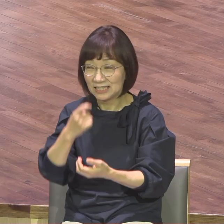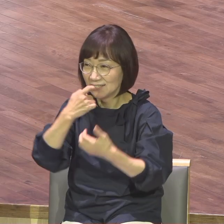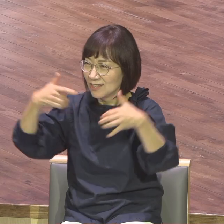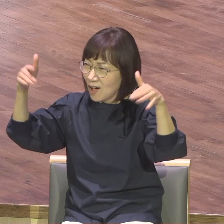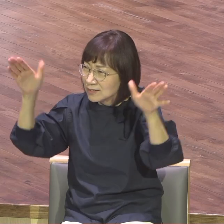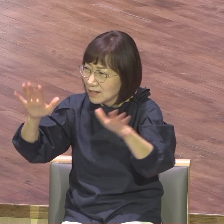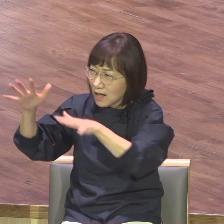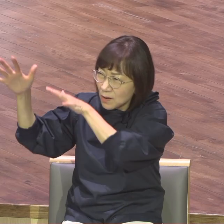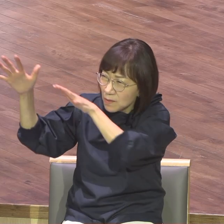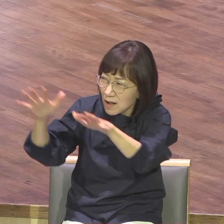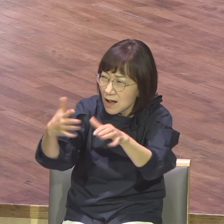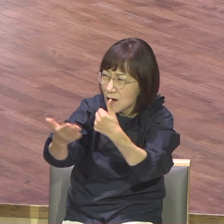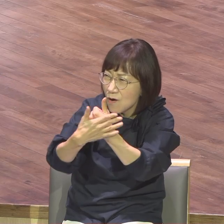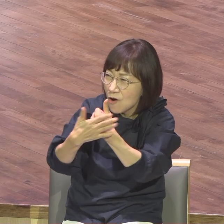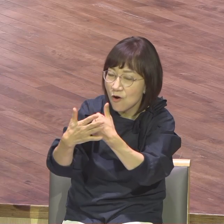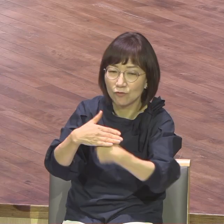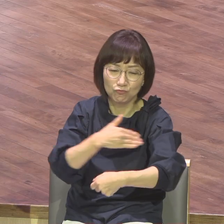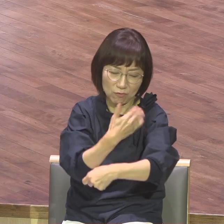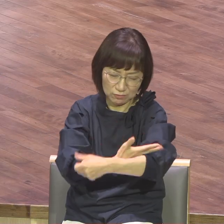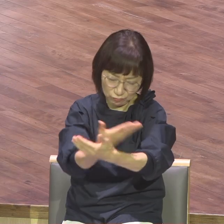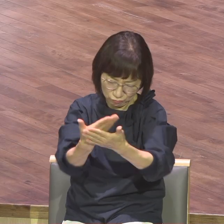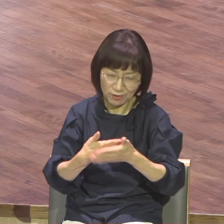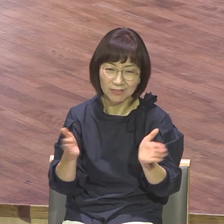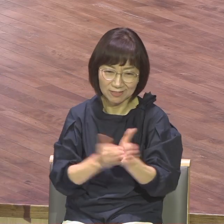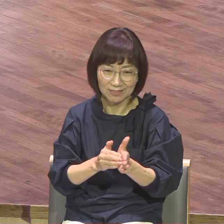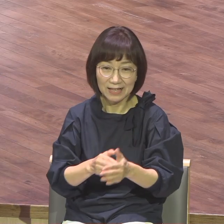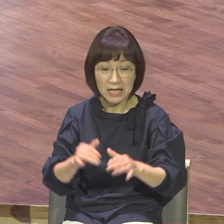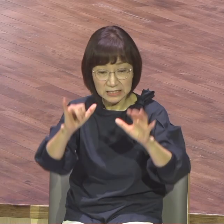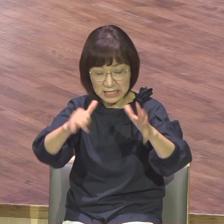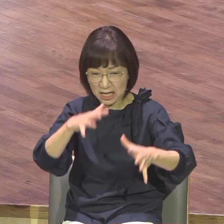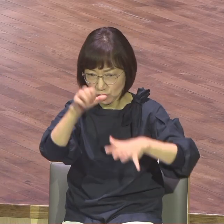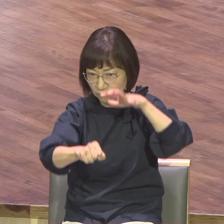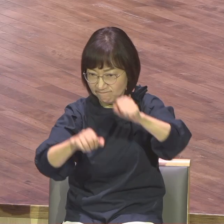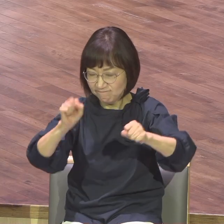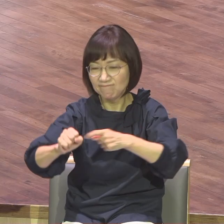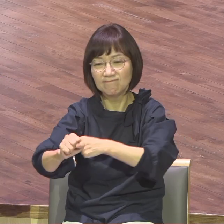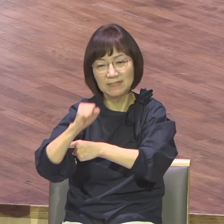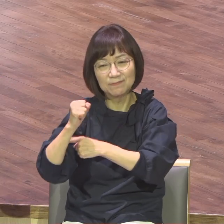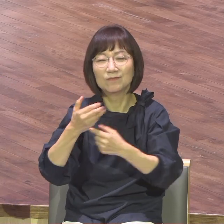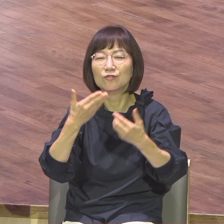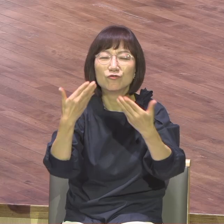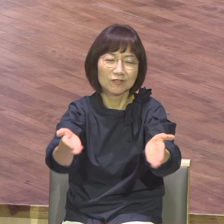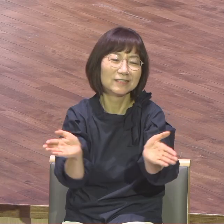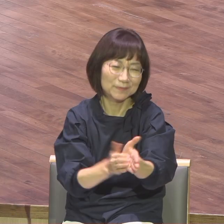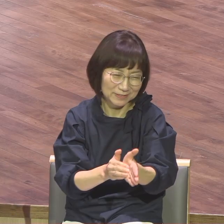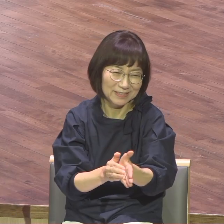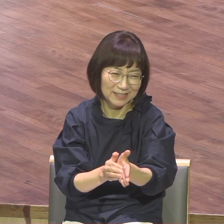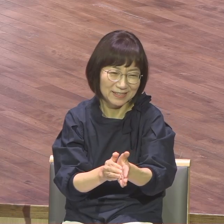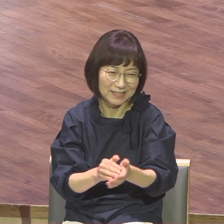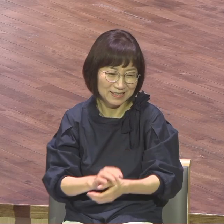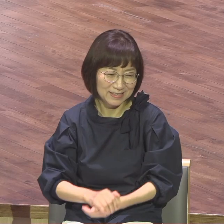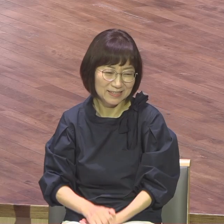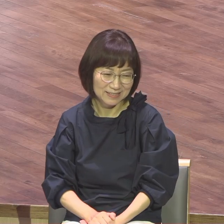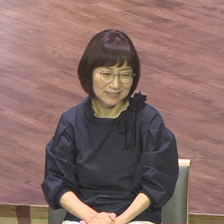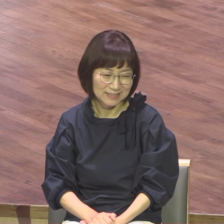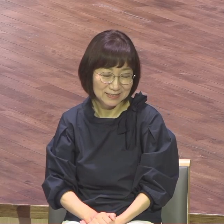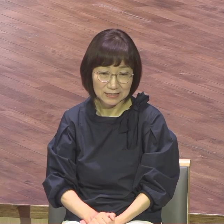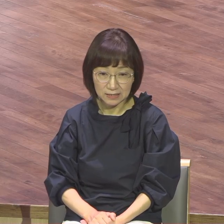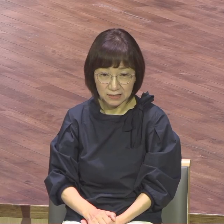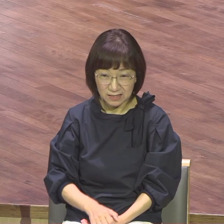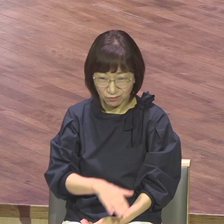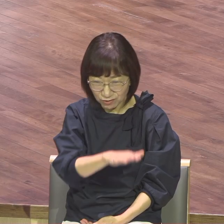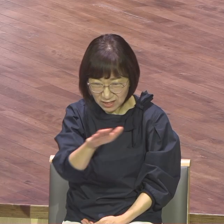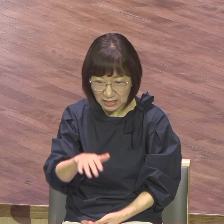천국 시민 권세, 아멘. 세상 정복 권세. 우리는 못해. 영어를 못해. 러시아 말 못해. 일본